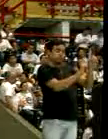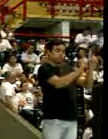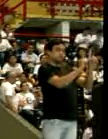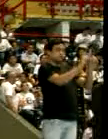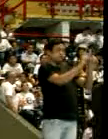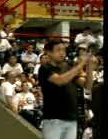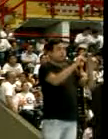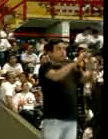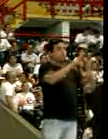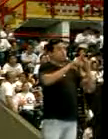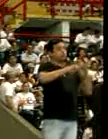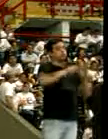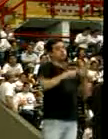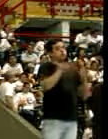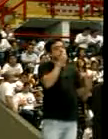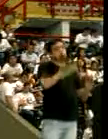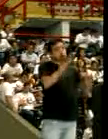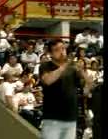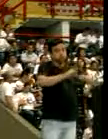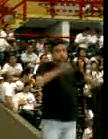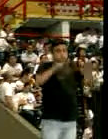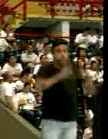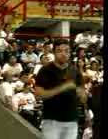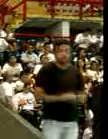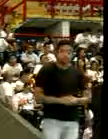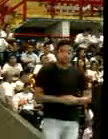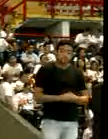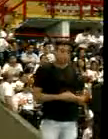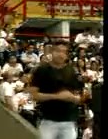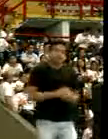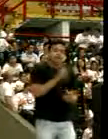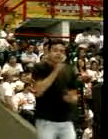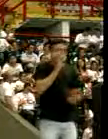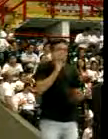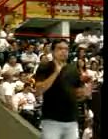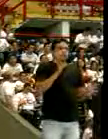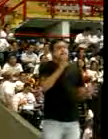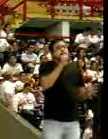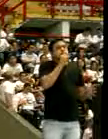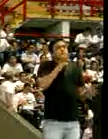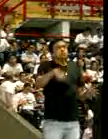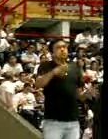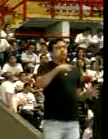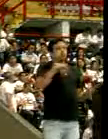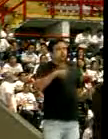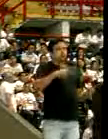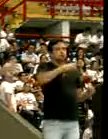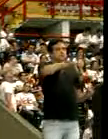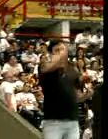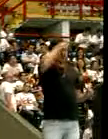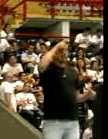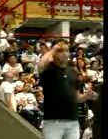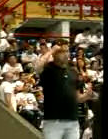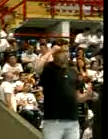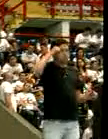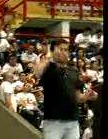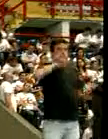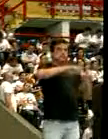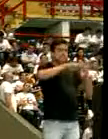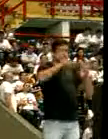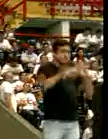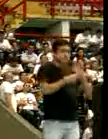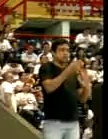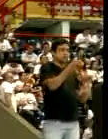diminuindo. E isso é uma boa notícia. Será que a gente tem que deixar a Amazônia, que